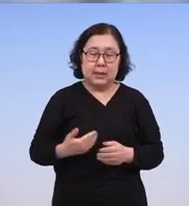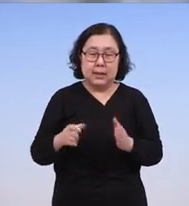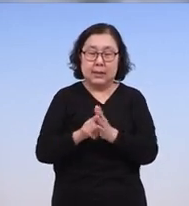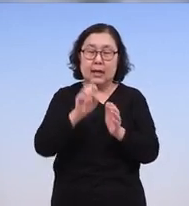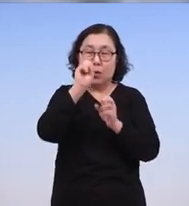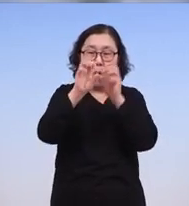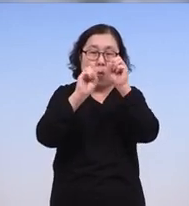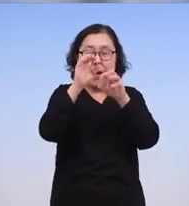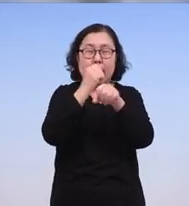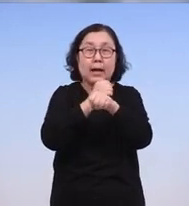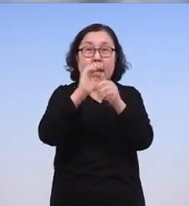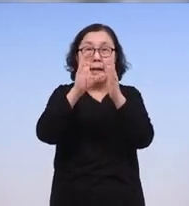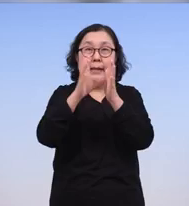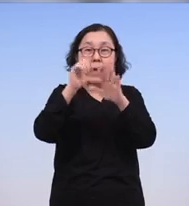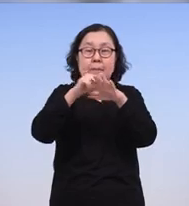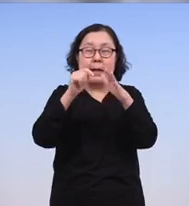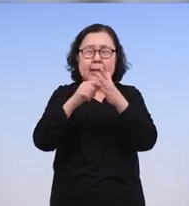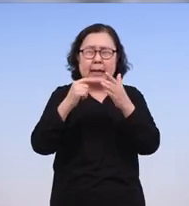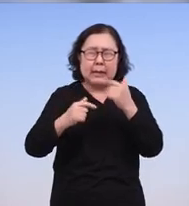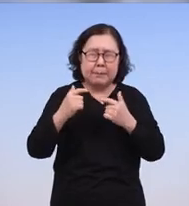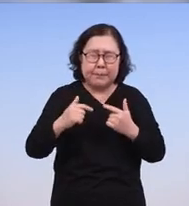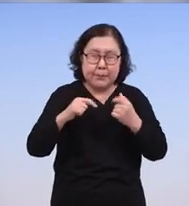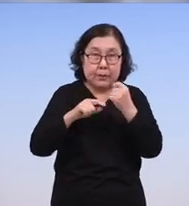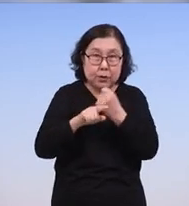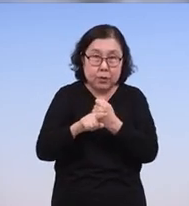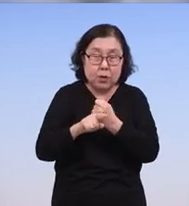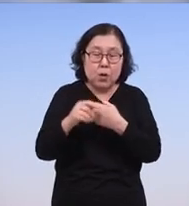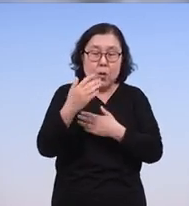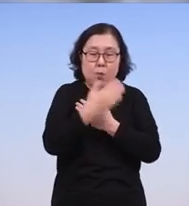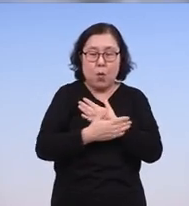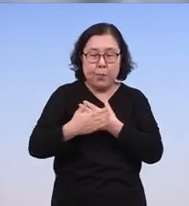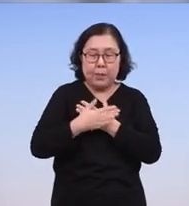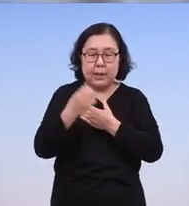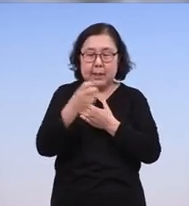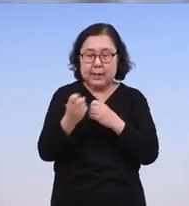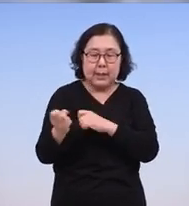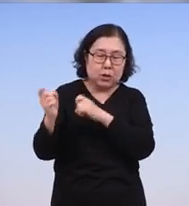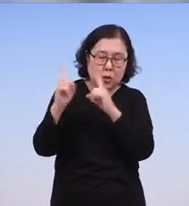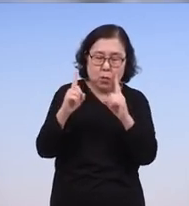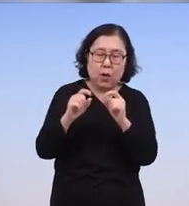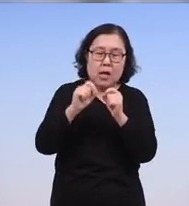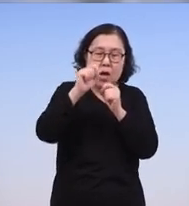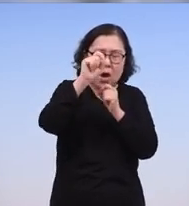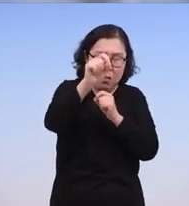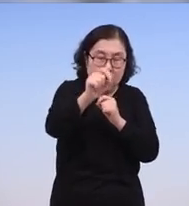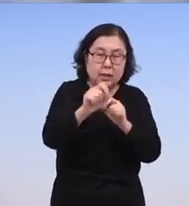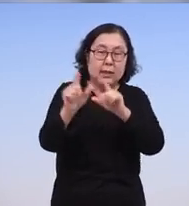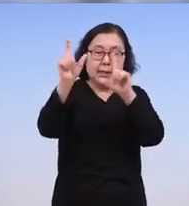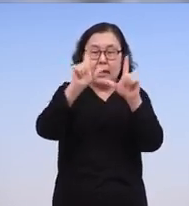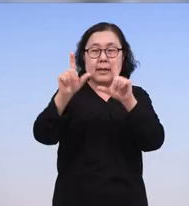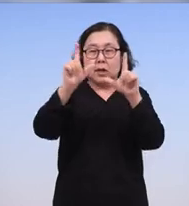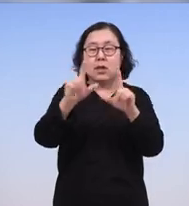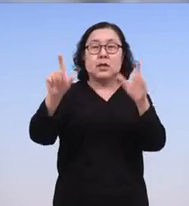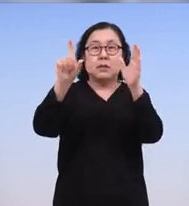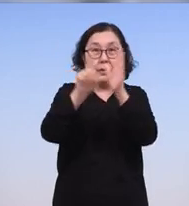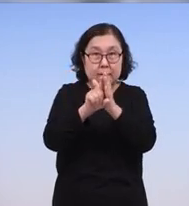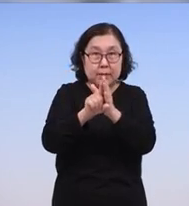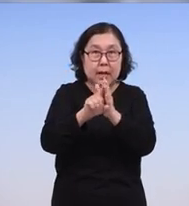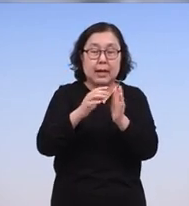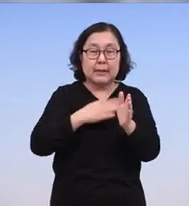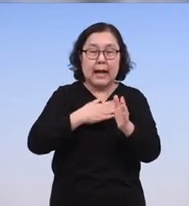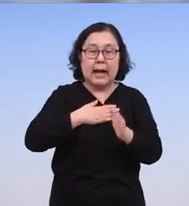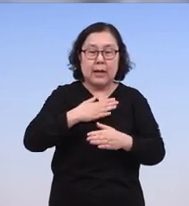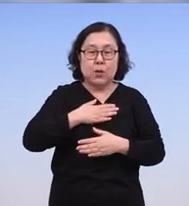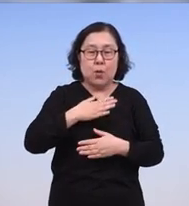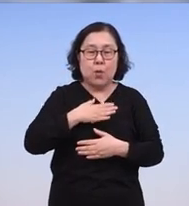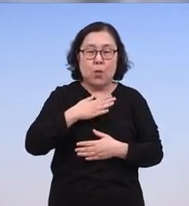우리가 사도신경을 고백할 때마다 가슴이 벅차져야 되는 게 뭡니까? 몸이 다시 사는 것과 영원히 사는 것이 믿사옵나이다.